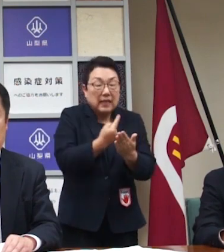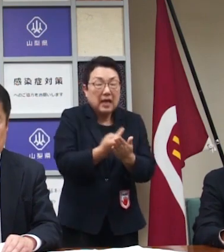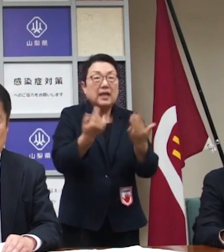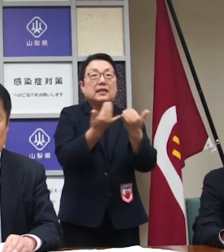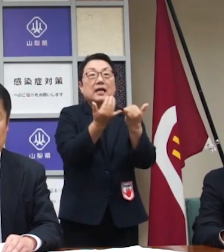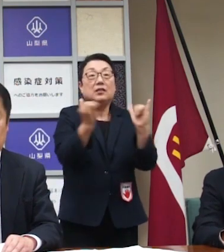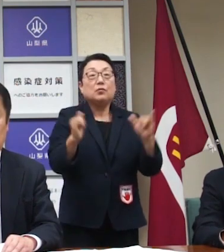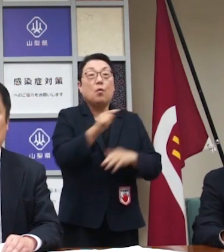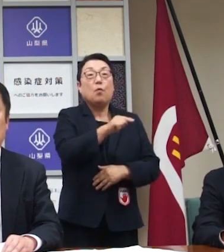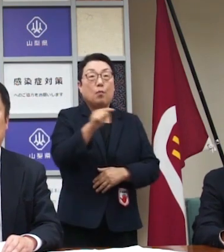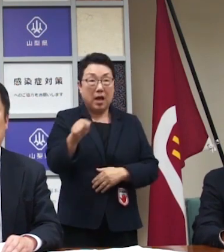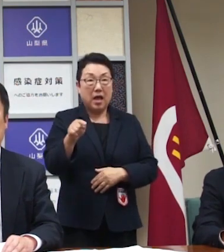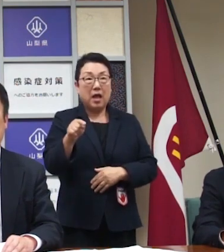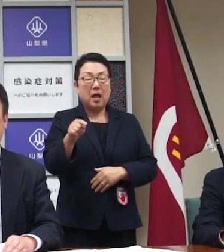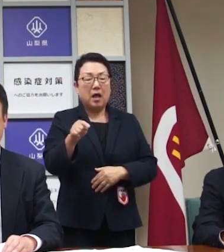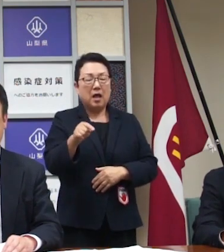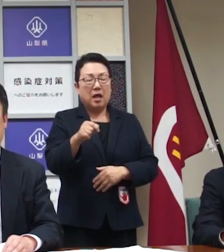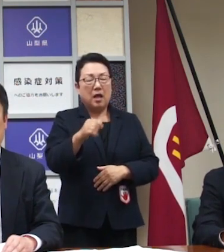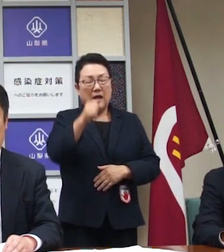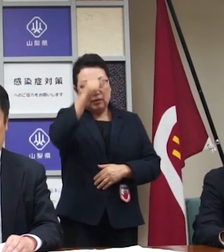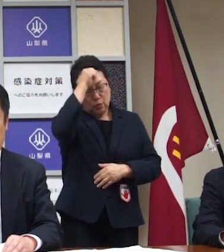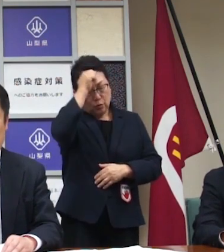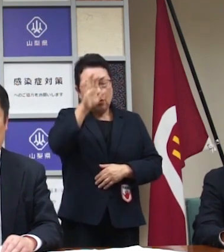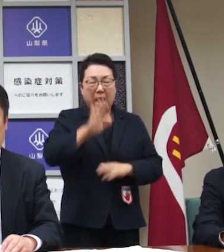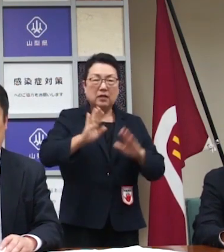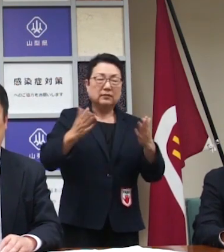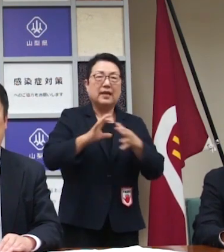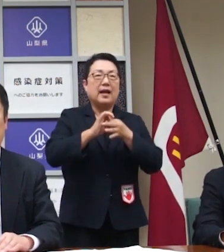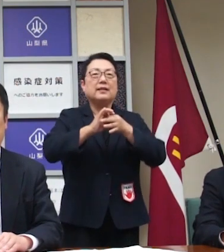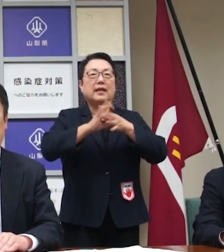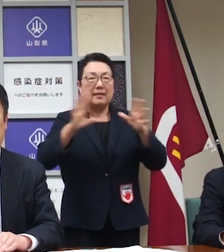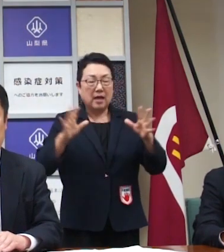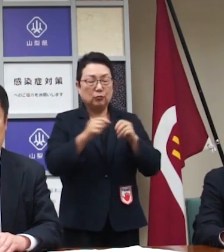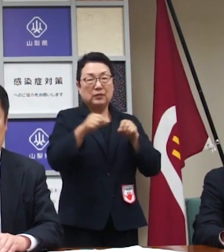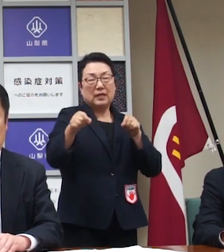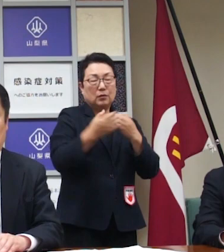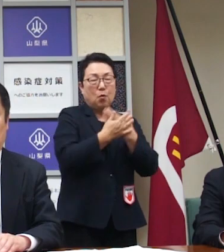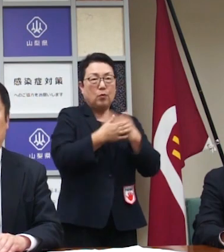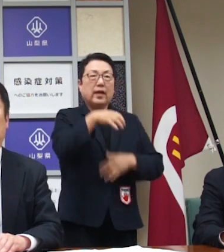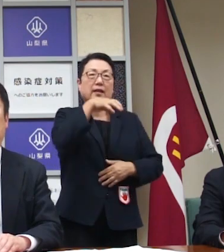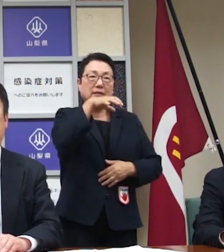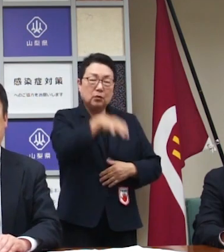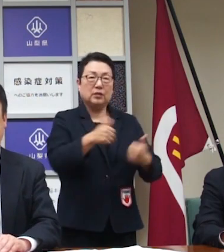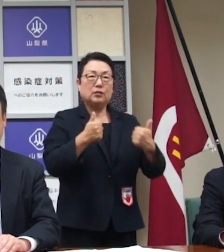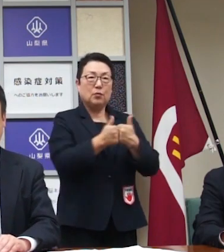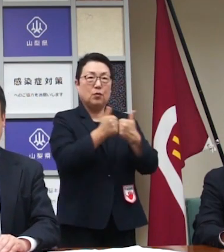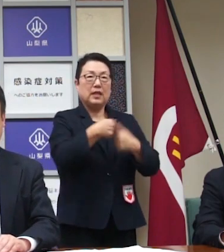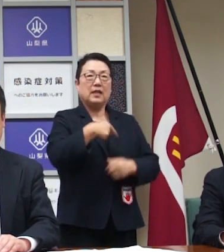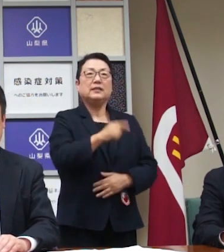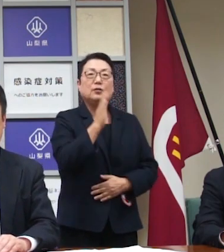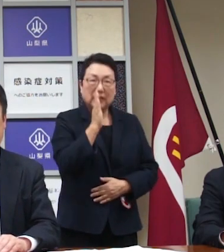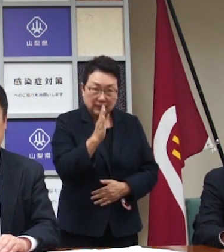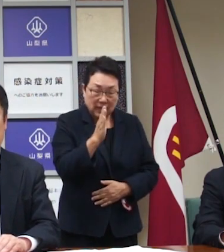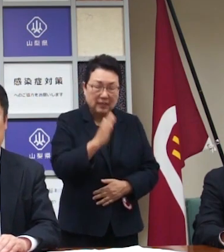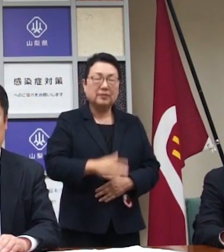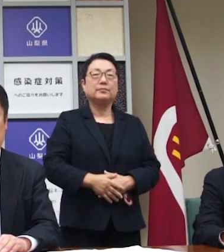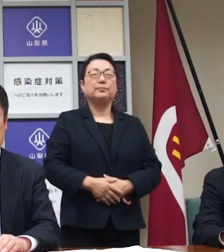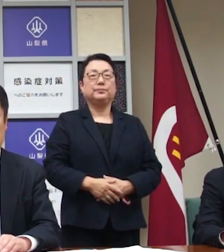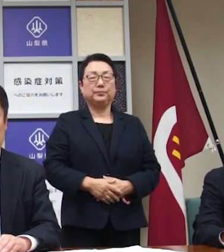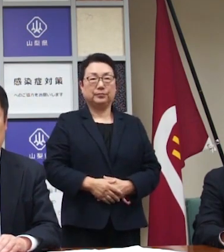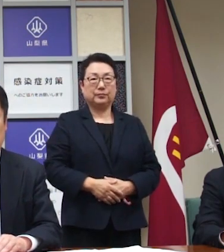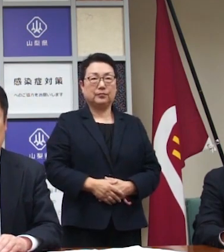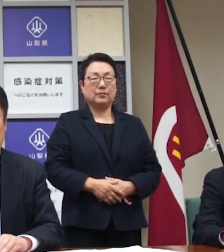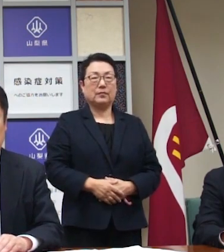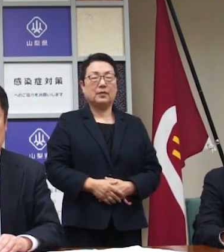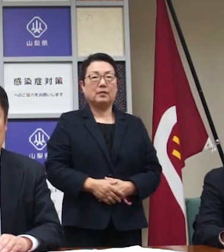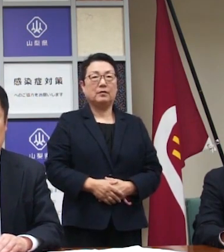につきましても、症状の有無にかかわらず最寄りの保健所にご相談くださいますようお願いを申し上げます。